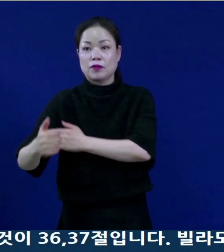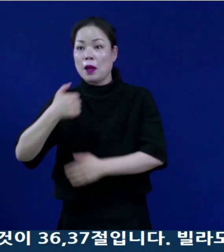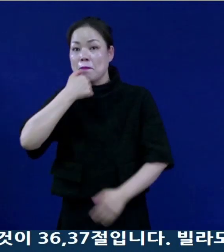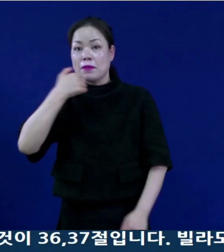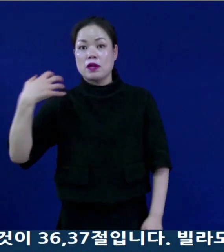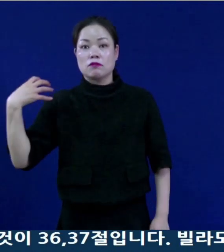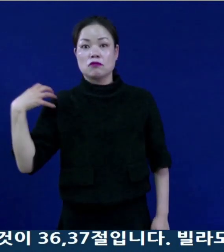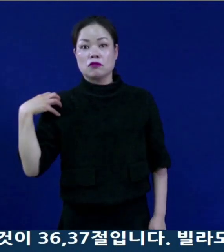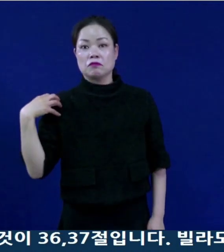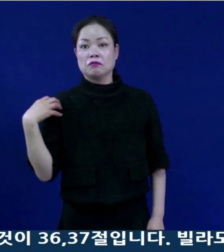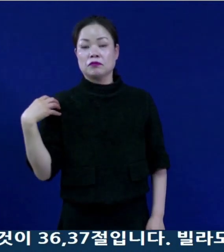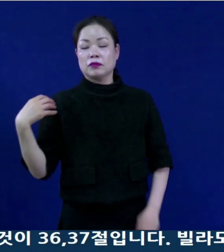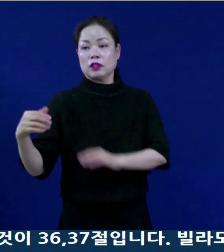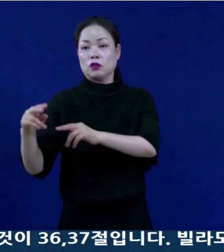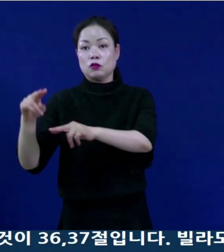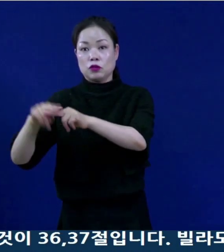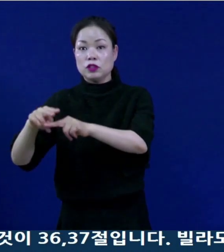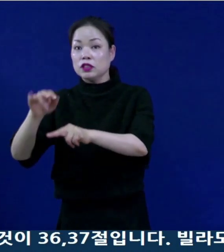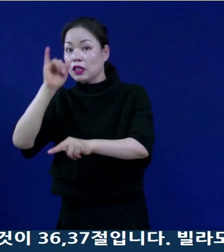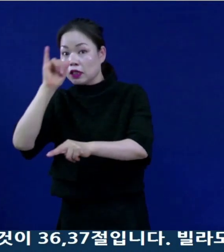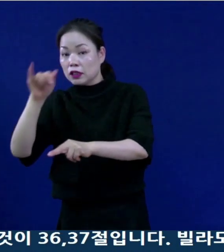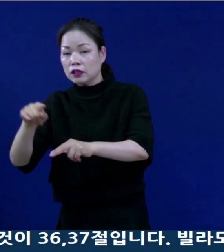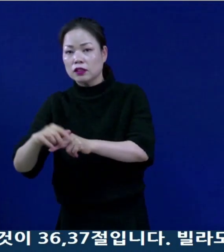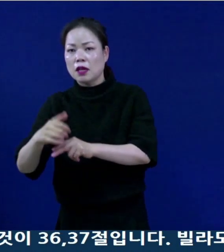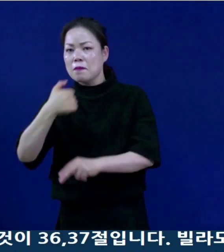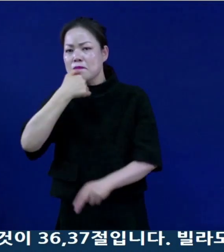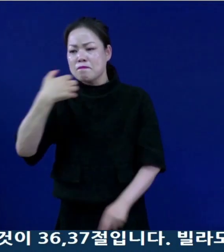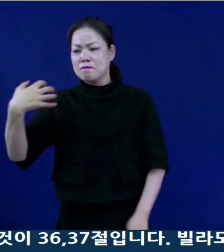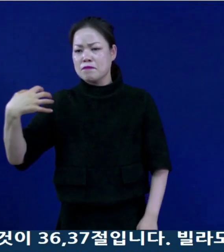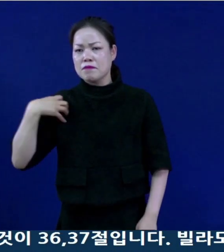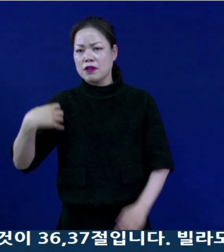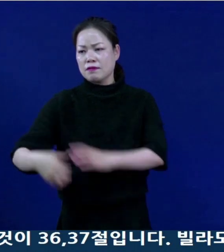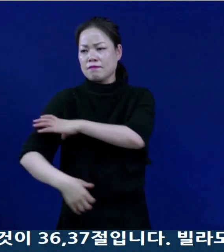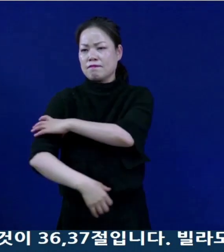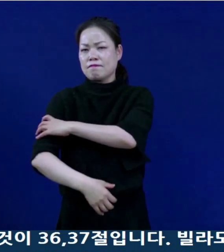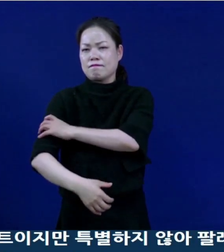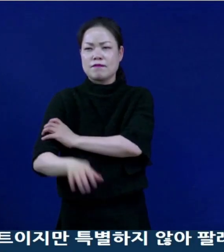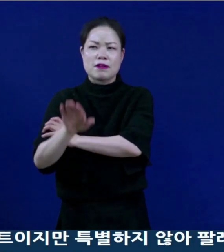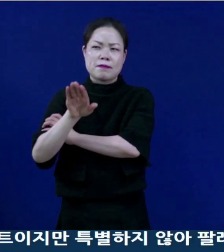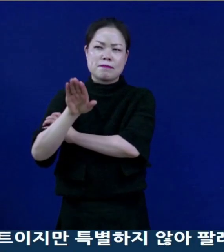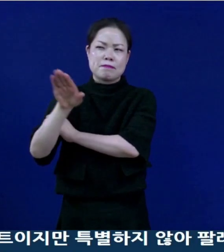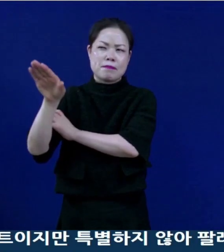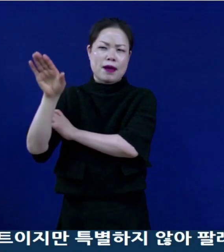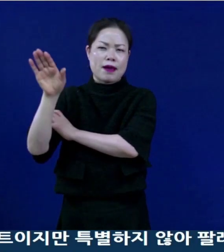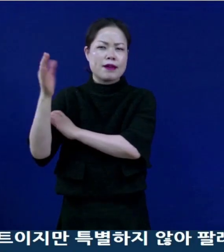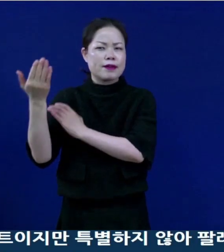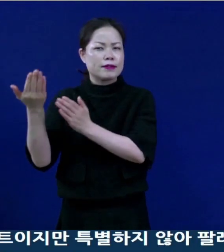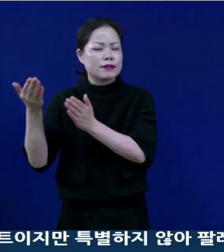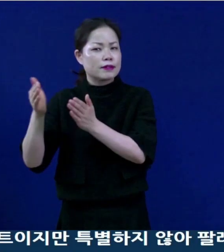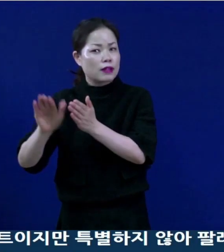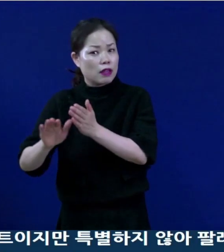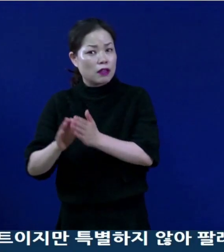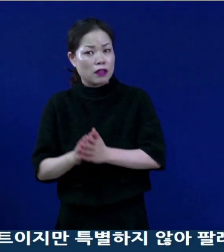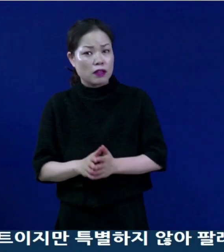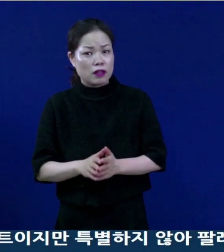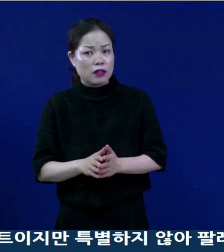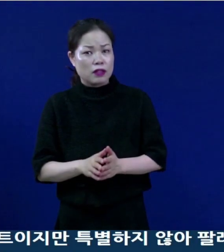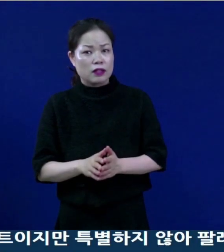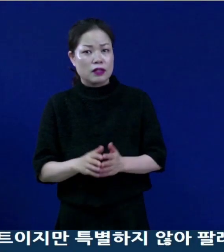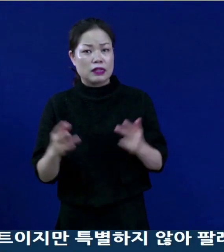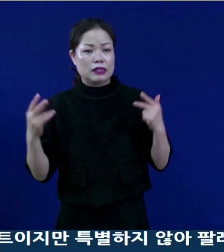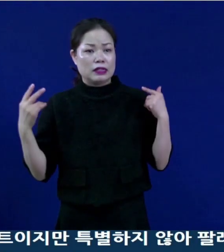있었고요, 그 위치를 갖고 있던 빌라도는 아마도 권력 지향적인 삶을 살고 있었는데, 그 앞에